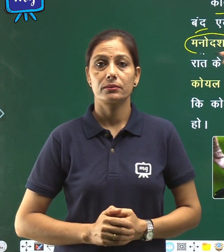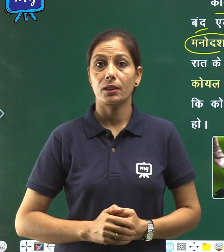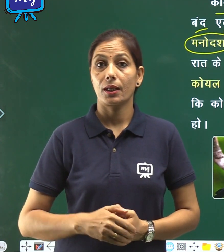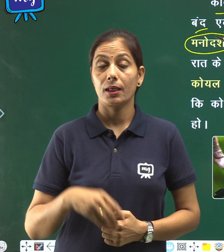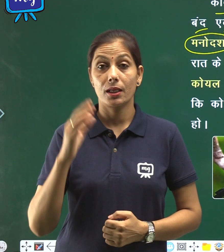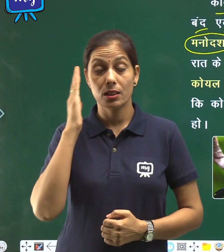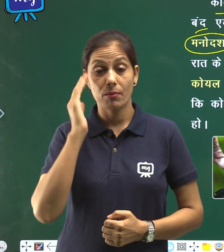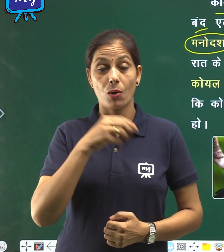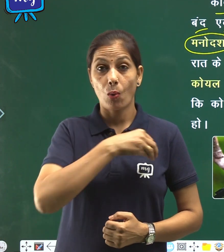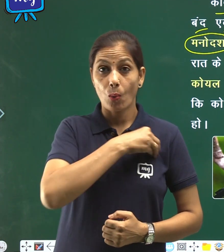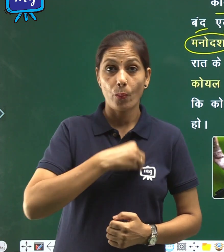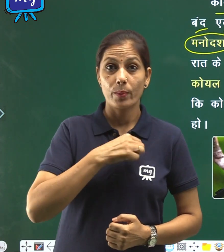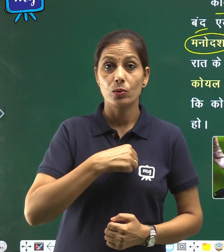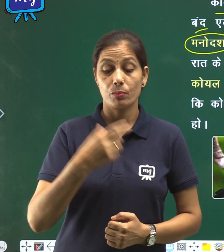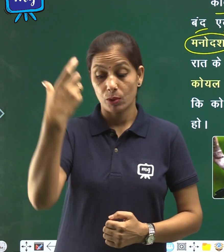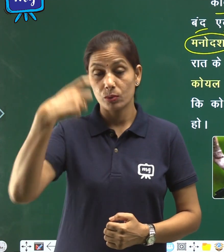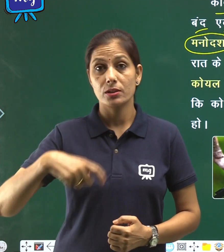मनोदशा को